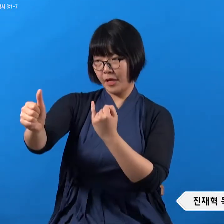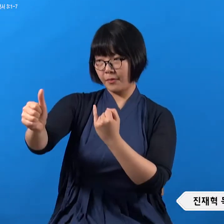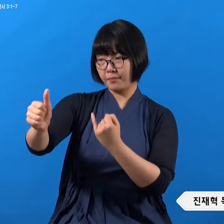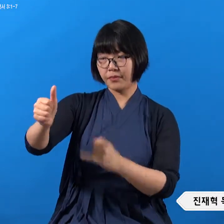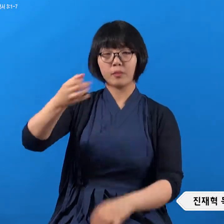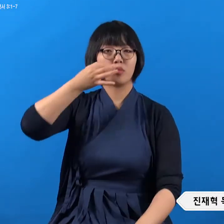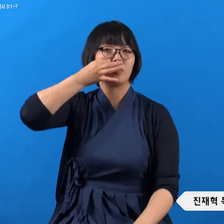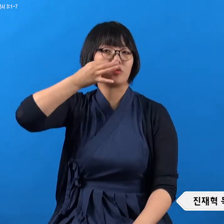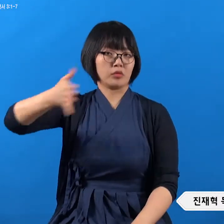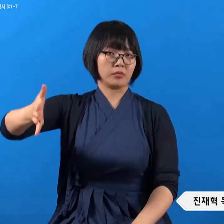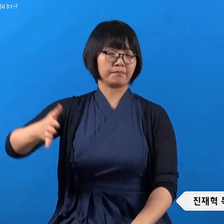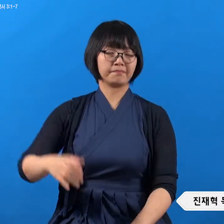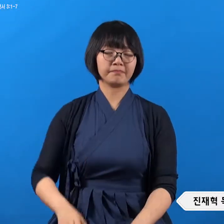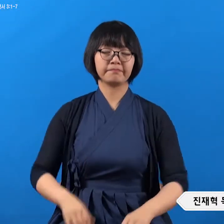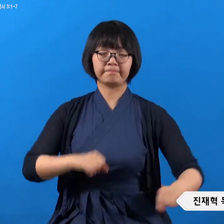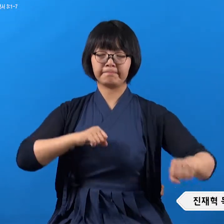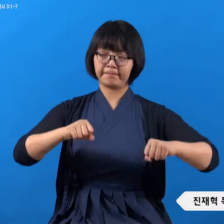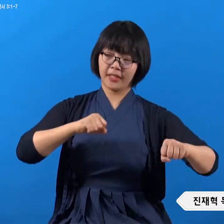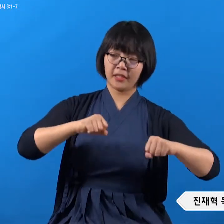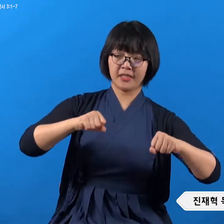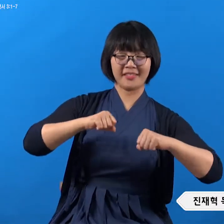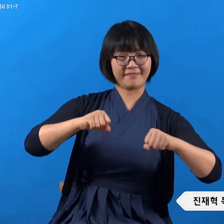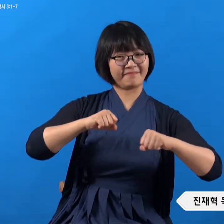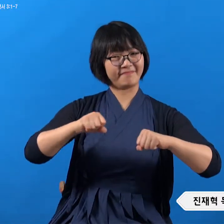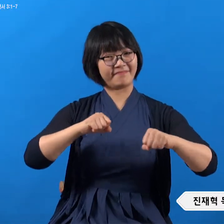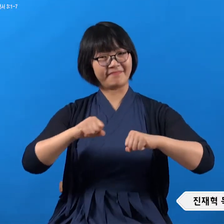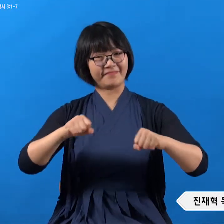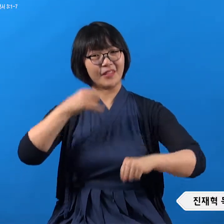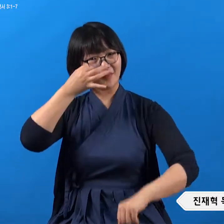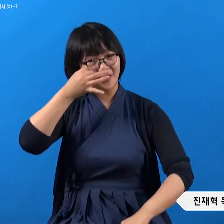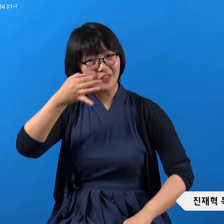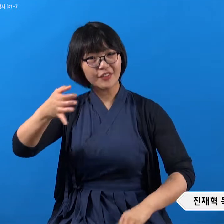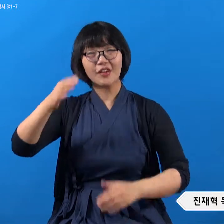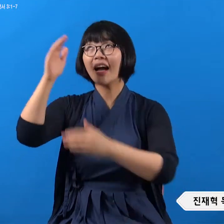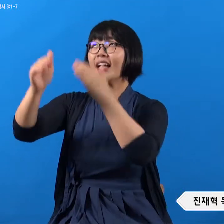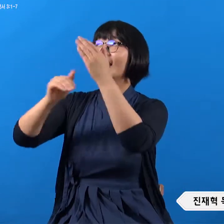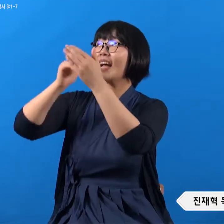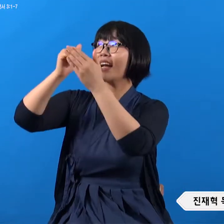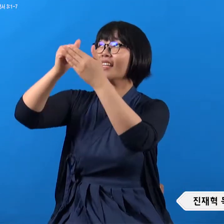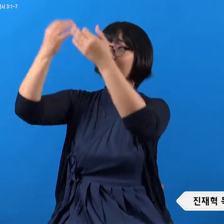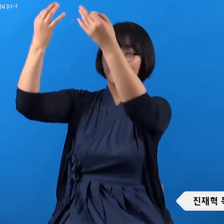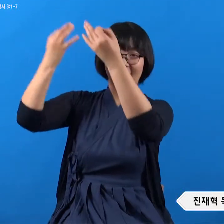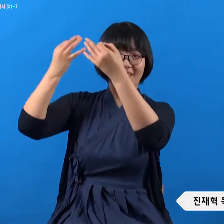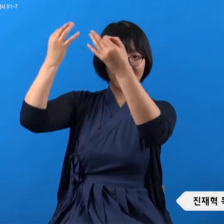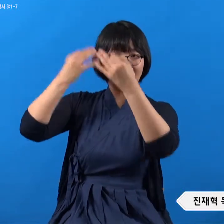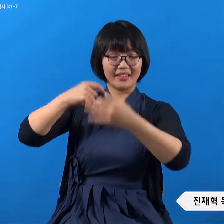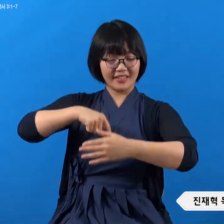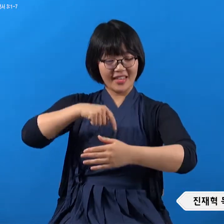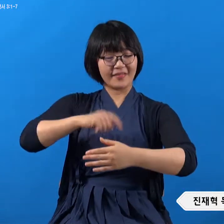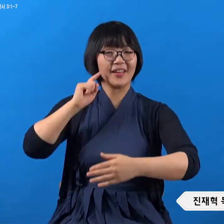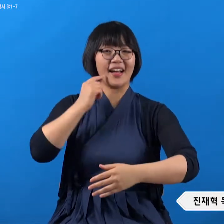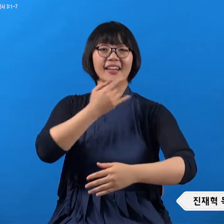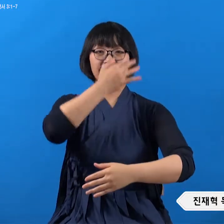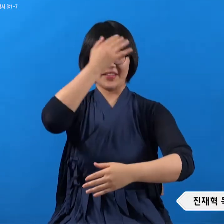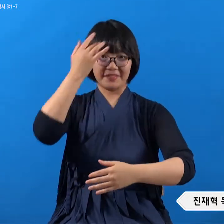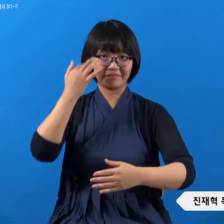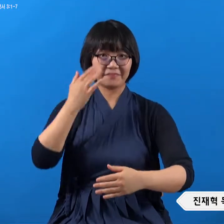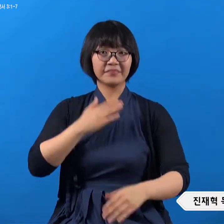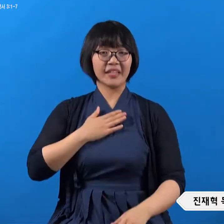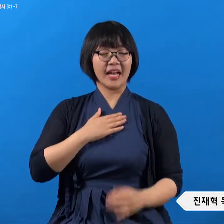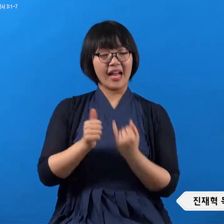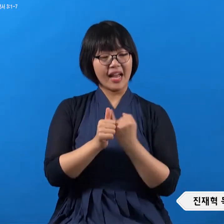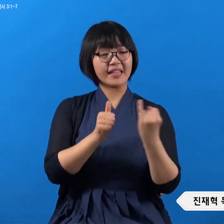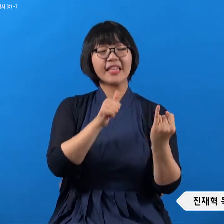보여지는 순종한 행실입니다. 하나님 앞에 보여지는 내면의 아름다움, 바로